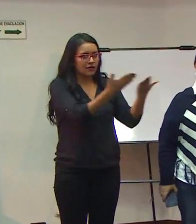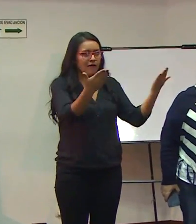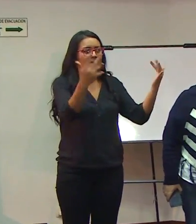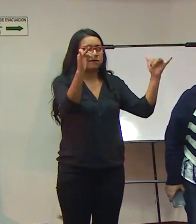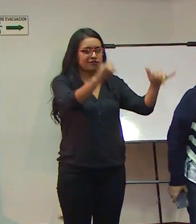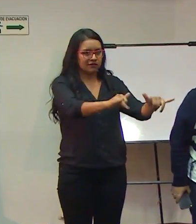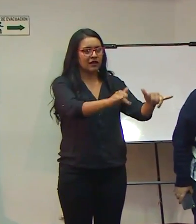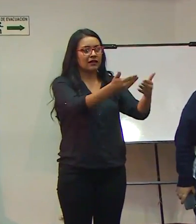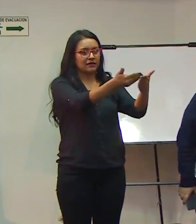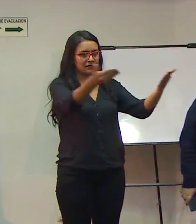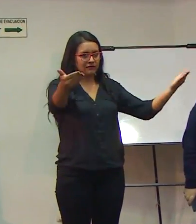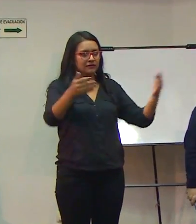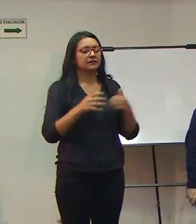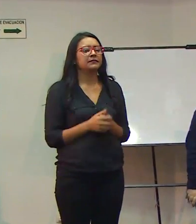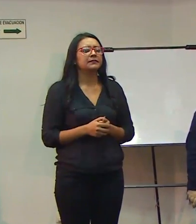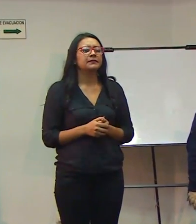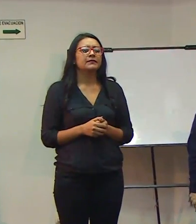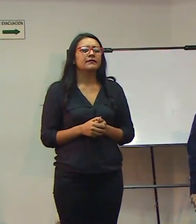aquí.